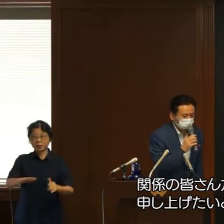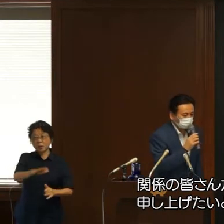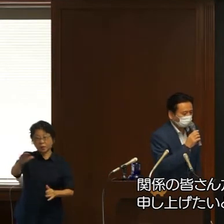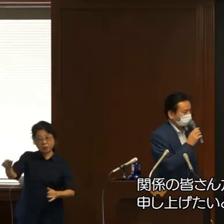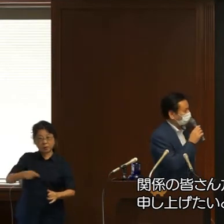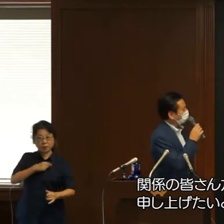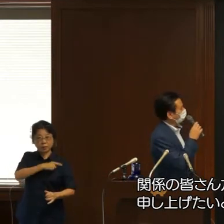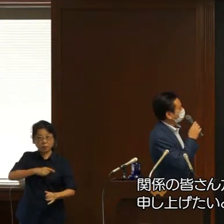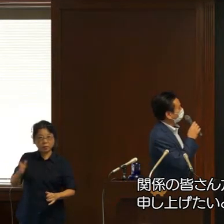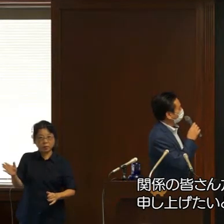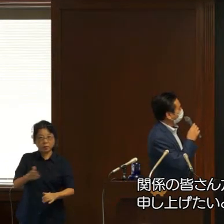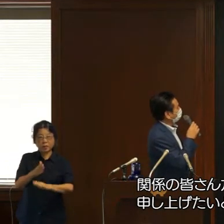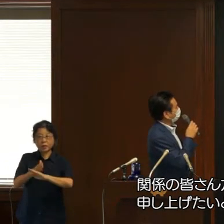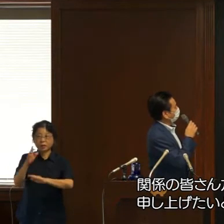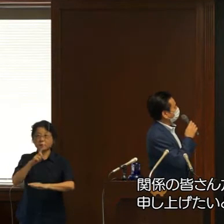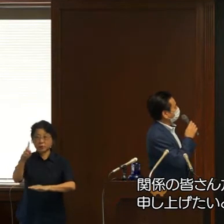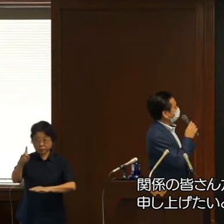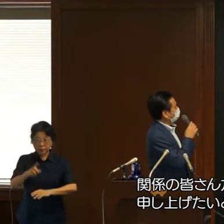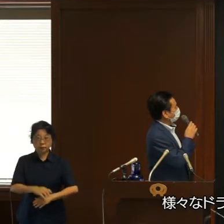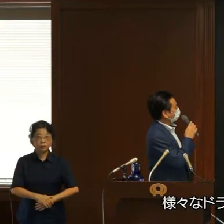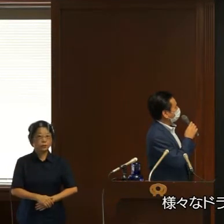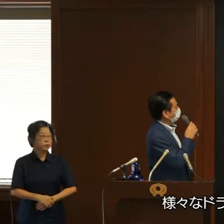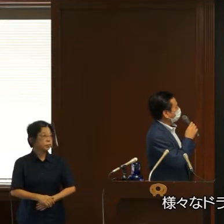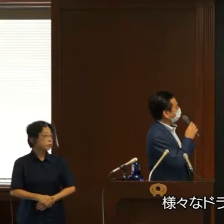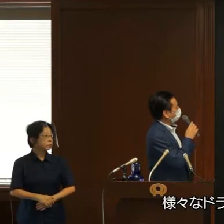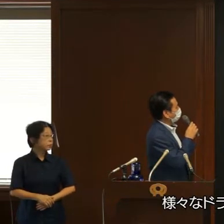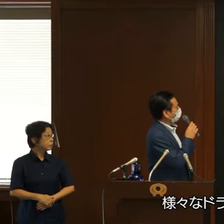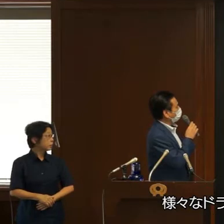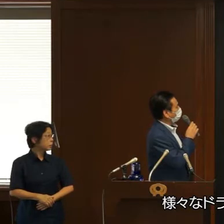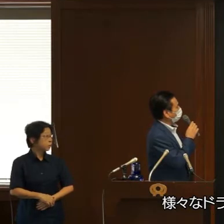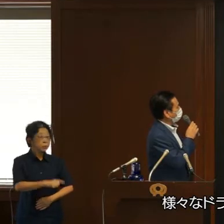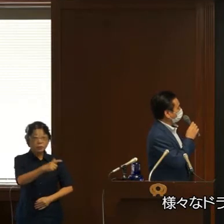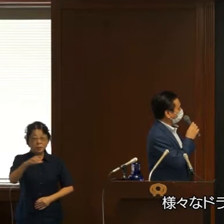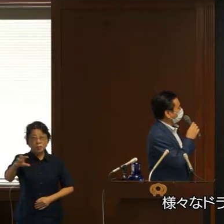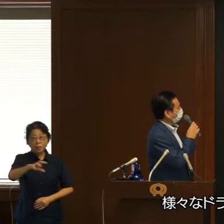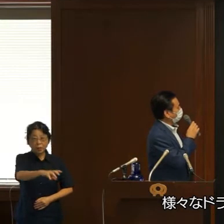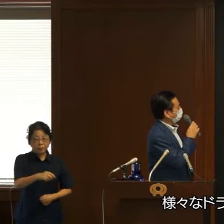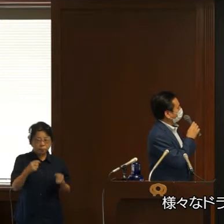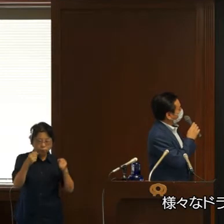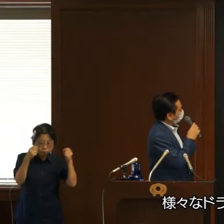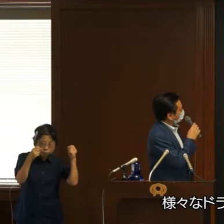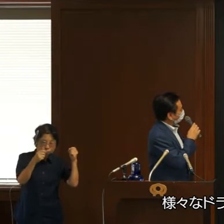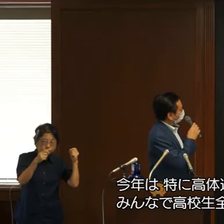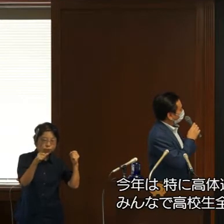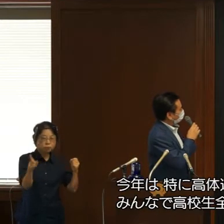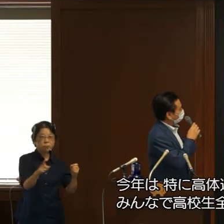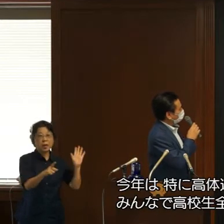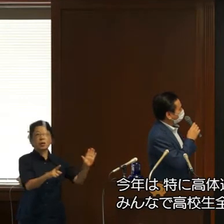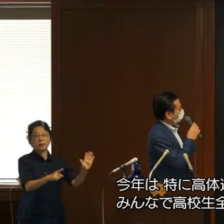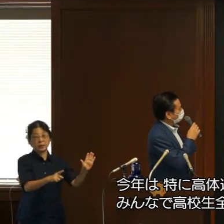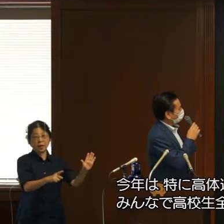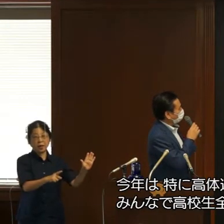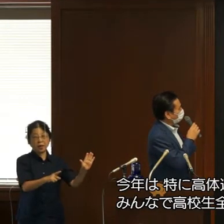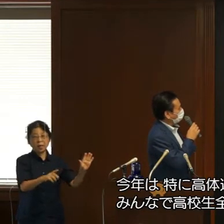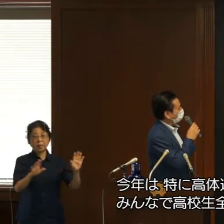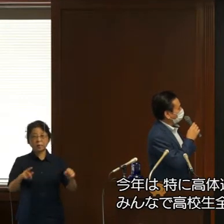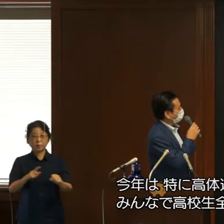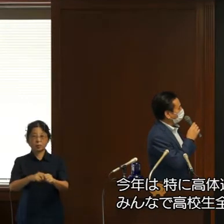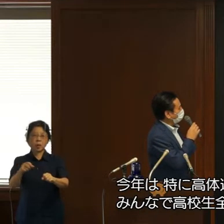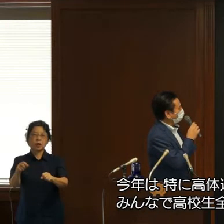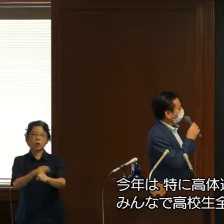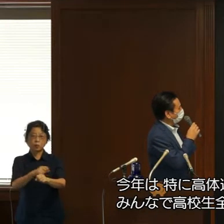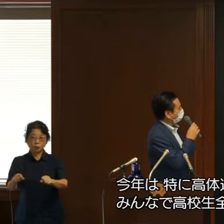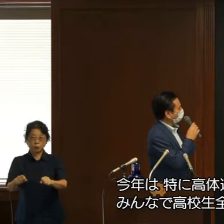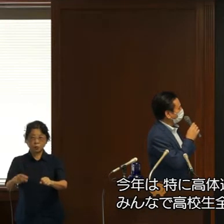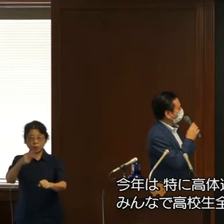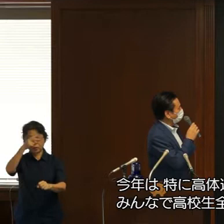感謝を申し上げたいと思うんですけれども、まあ、さまざまなドラマが生まれたと。で、今年は特にあの高体連、高野